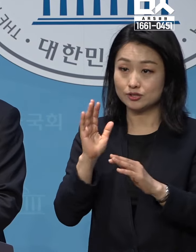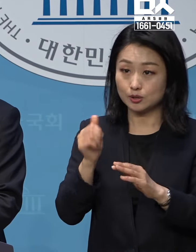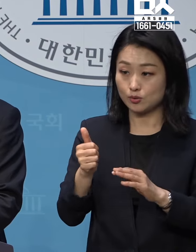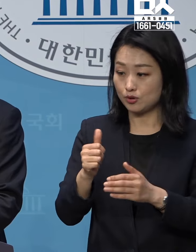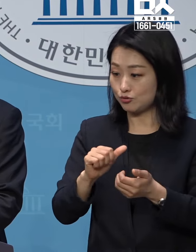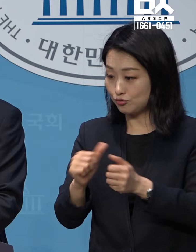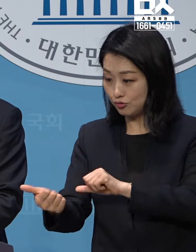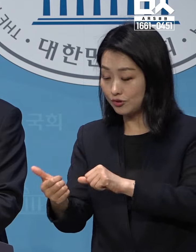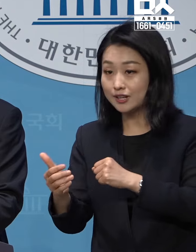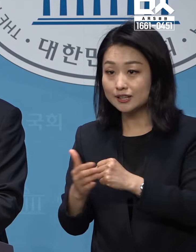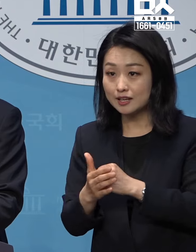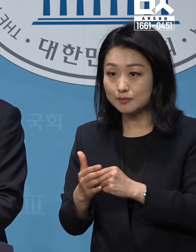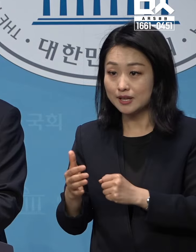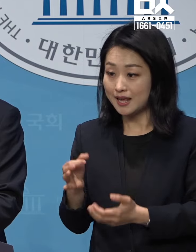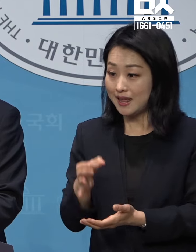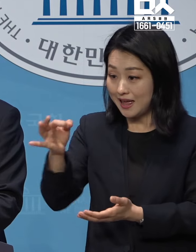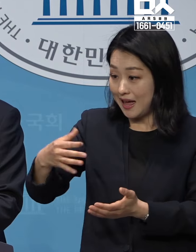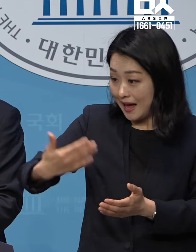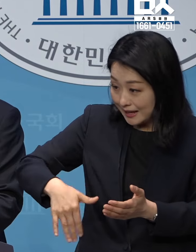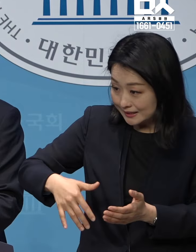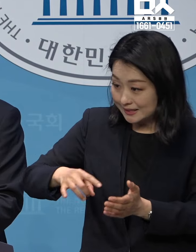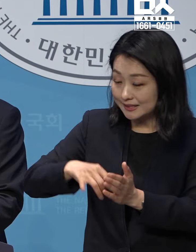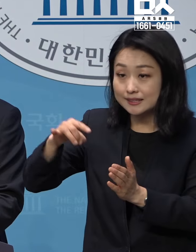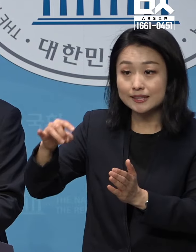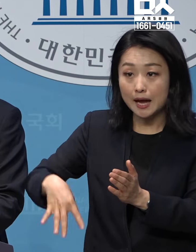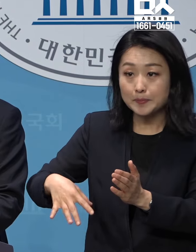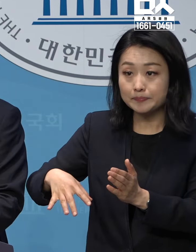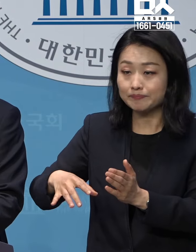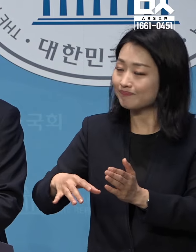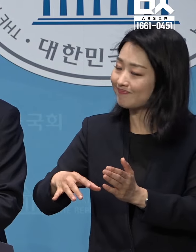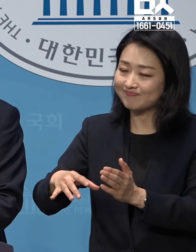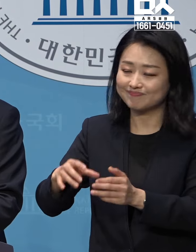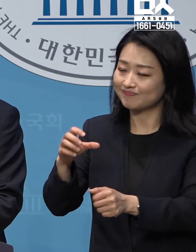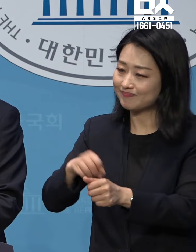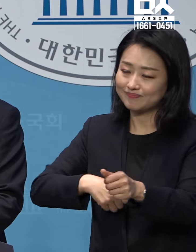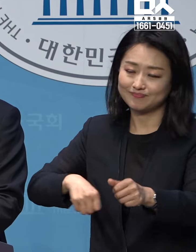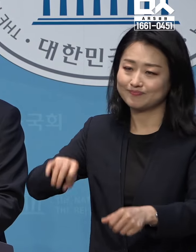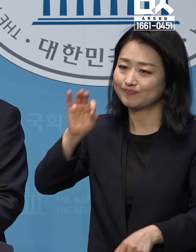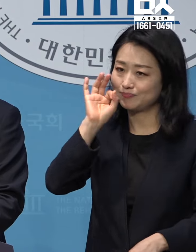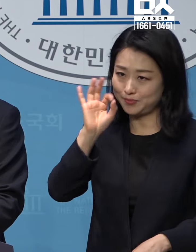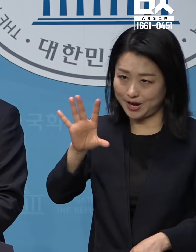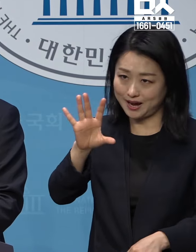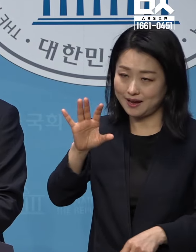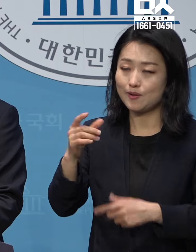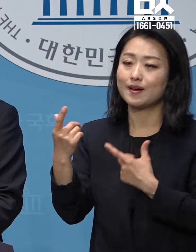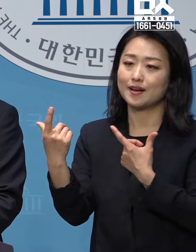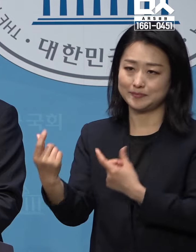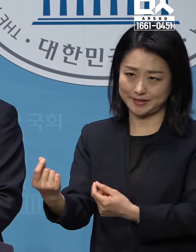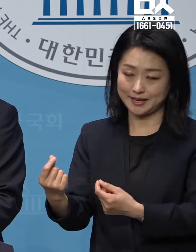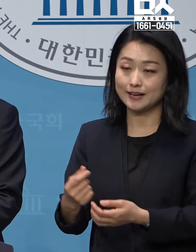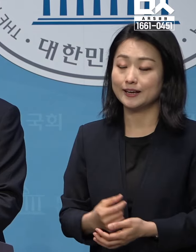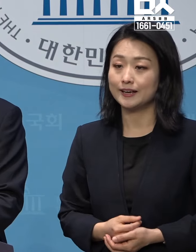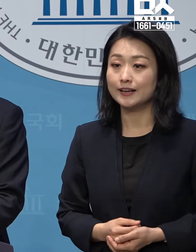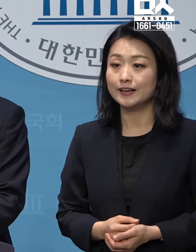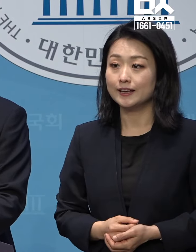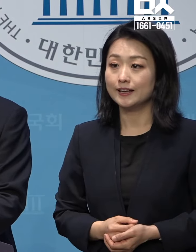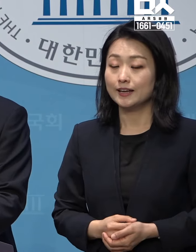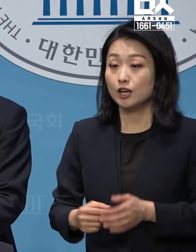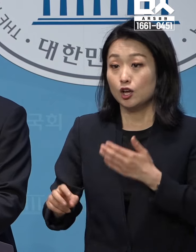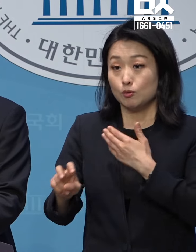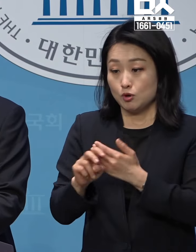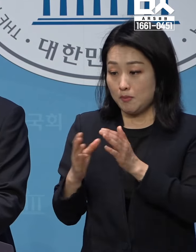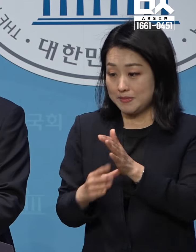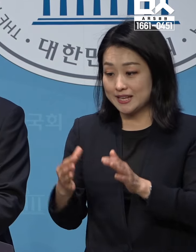사망하자 그가 생전에 납부하지 않은 추징금을 더 이상 환수하기 어려운 것도 이 때문입니다.